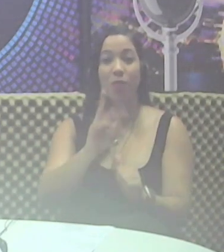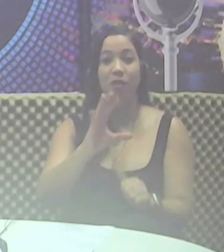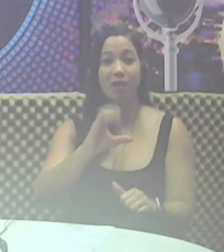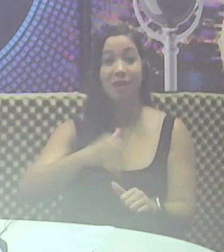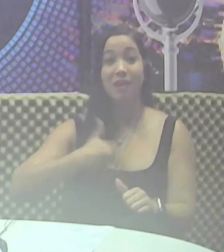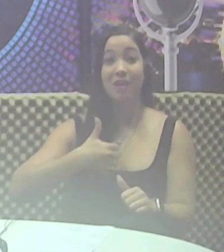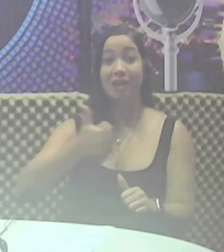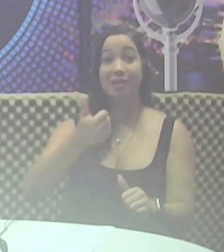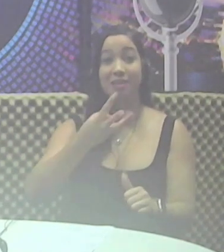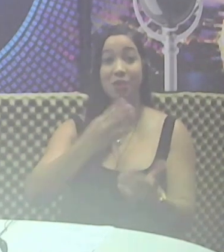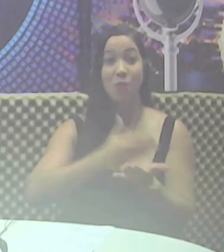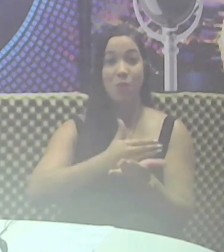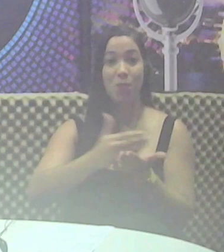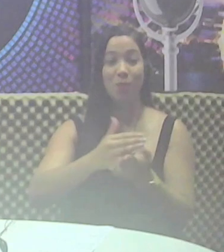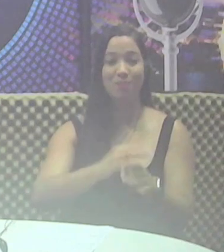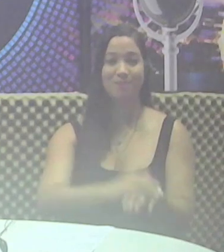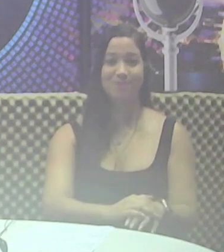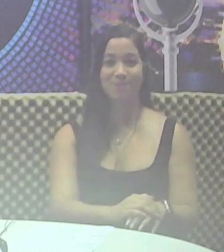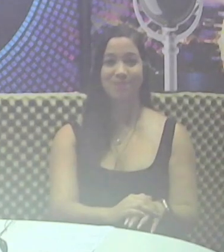anos.